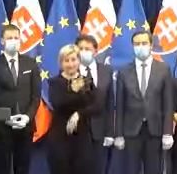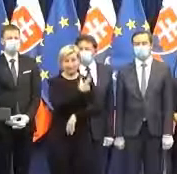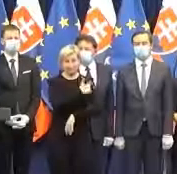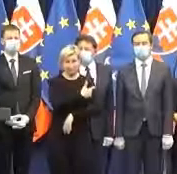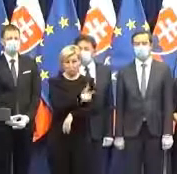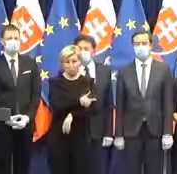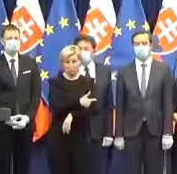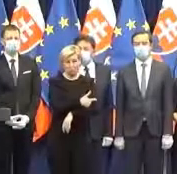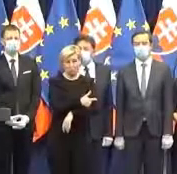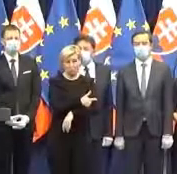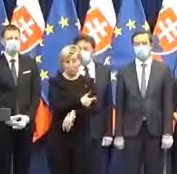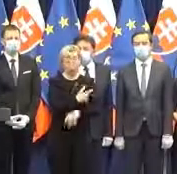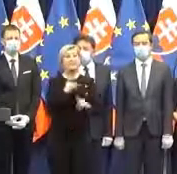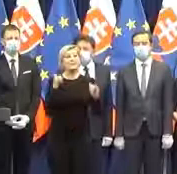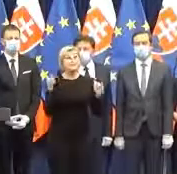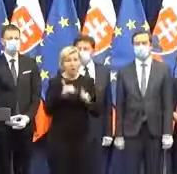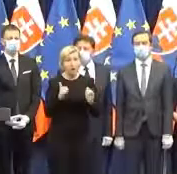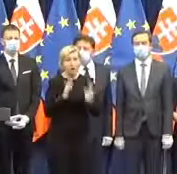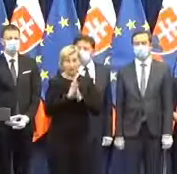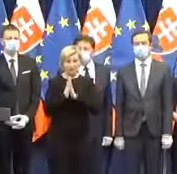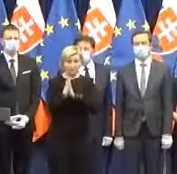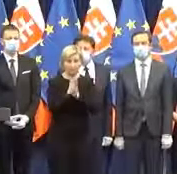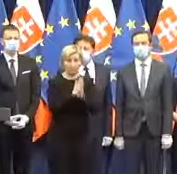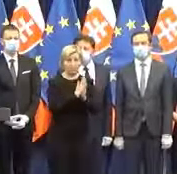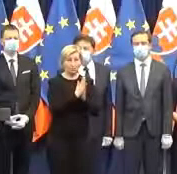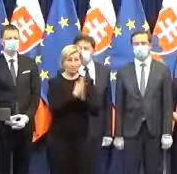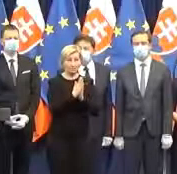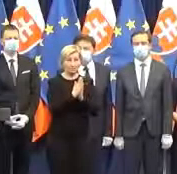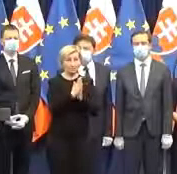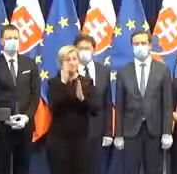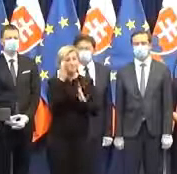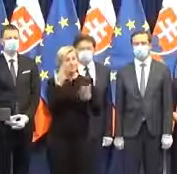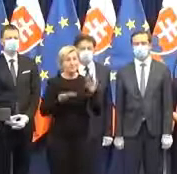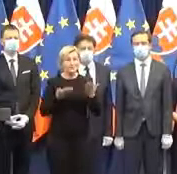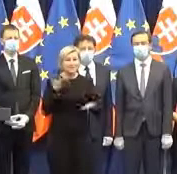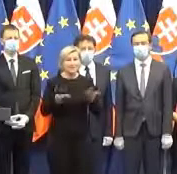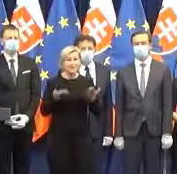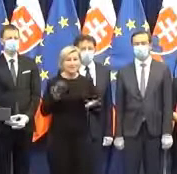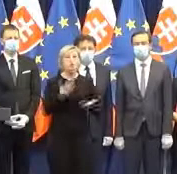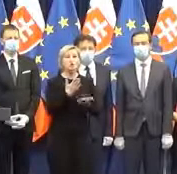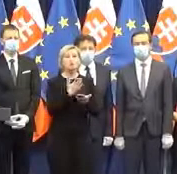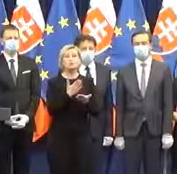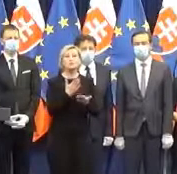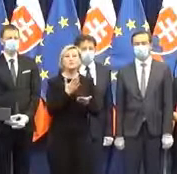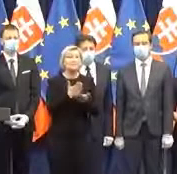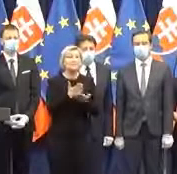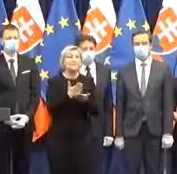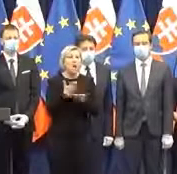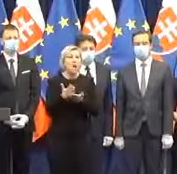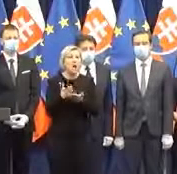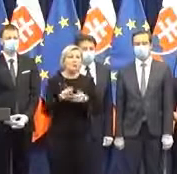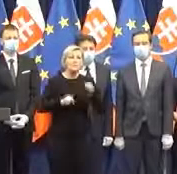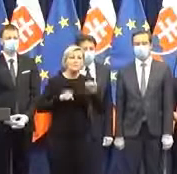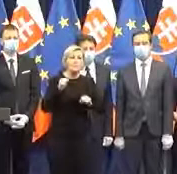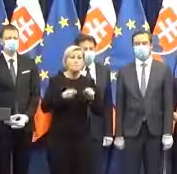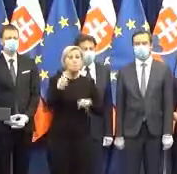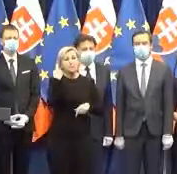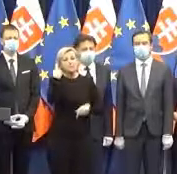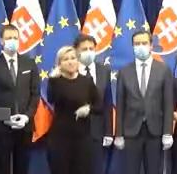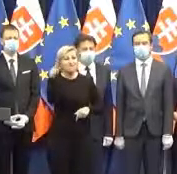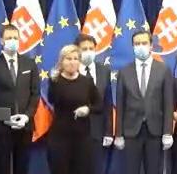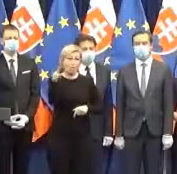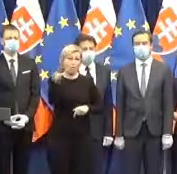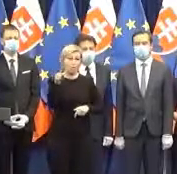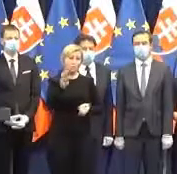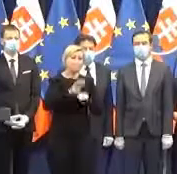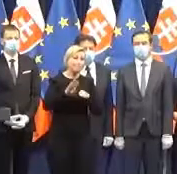to je v rovine poprosiť, aby zvážili každý jeden svoj pohyb mimo svojho bydliska, mimo